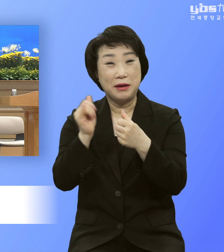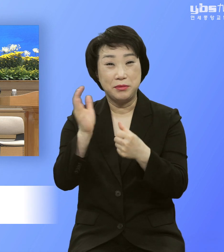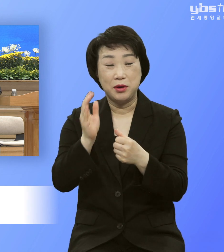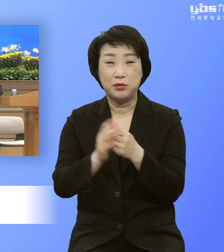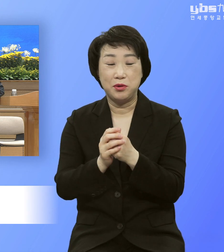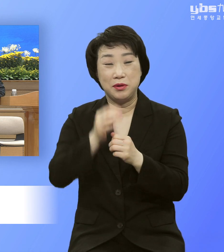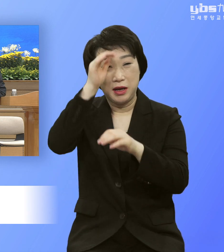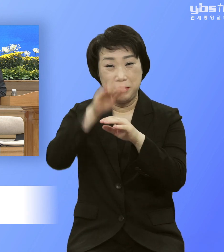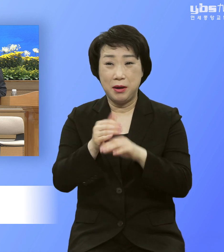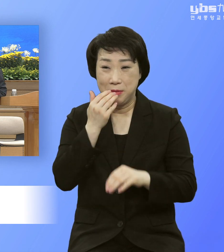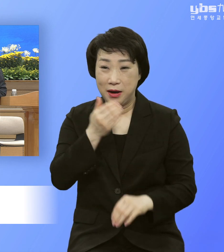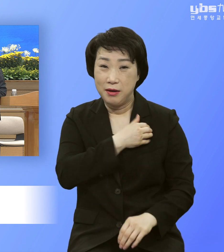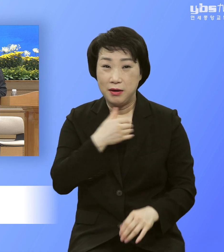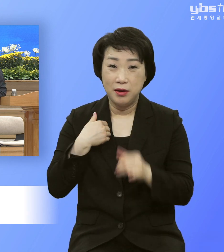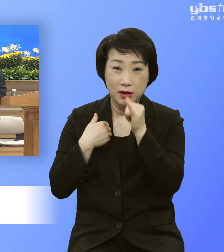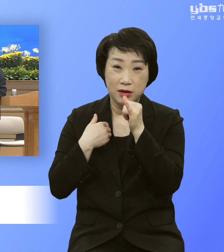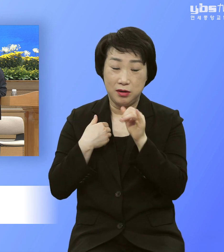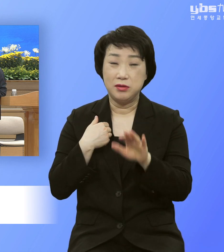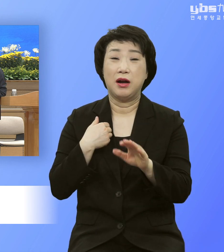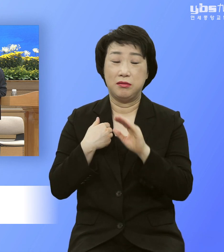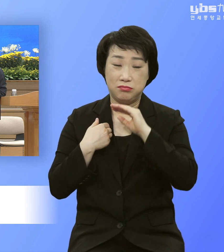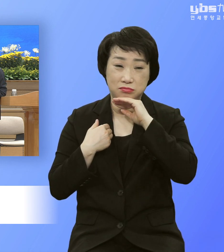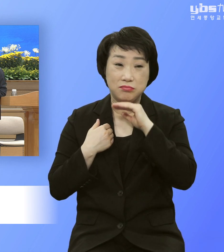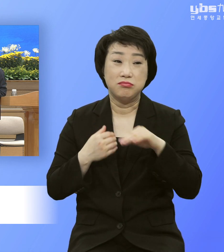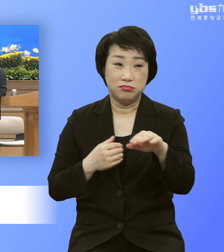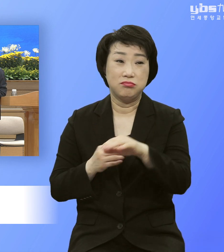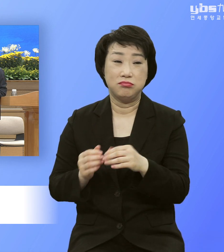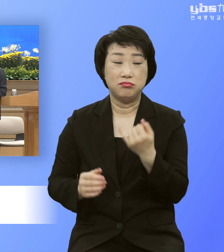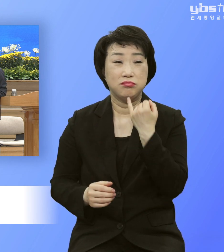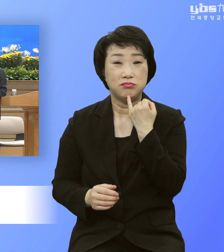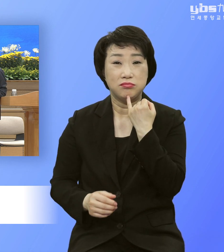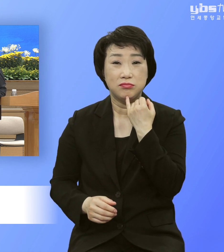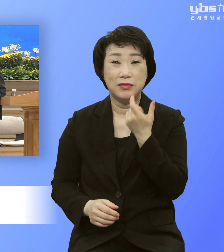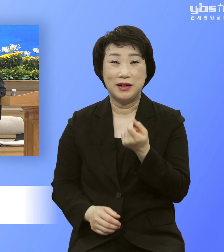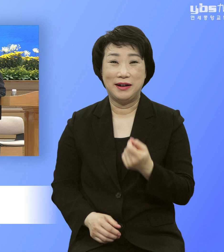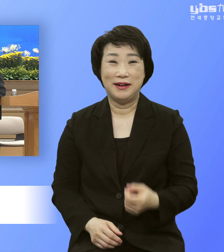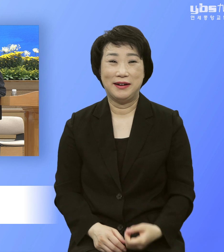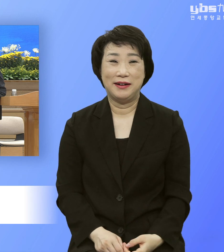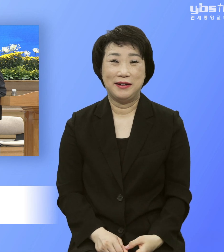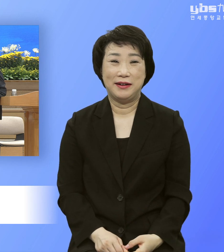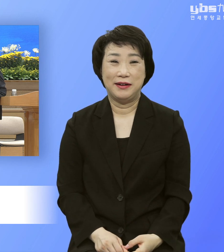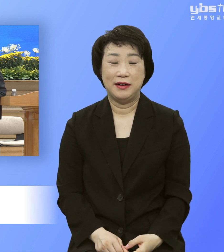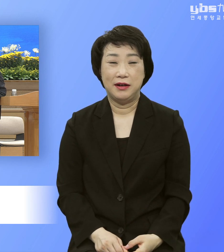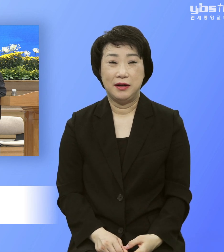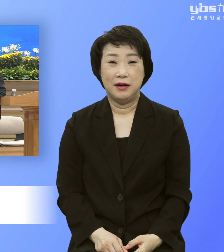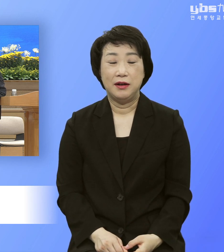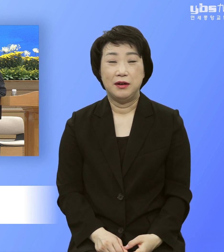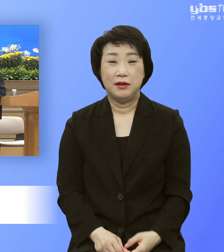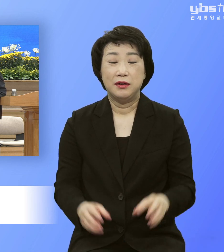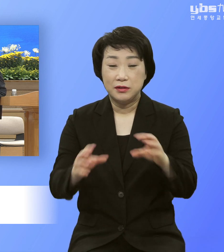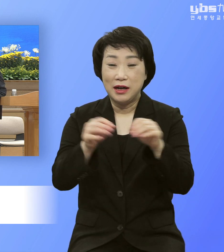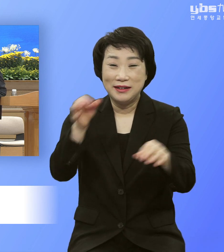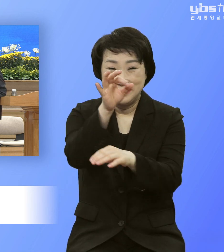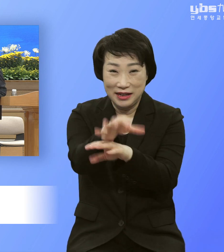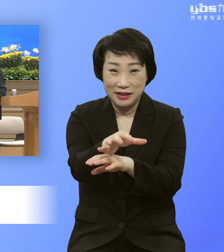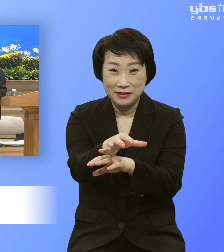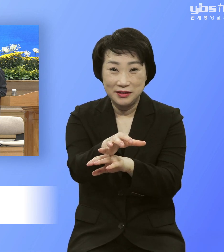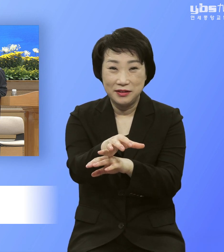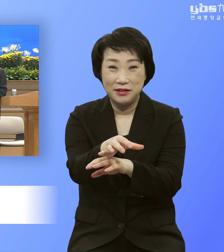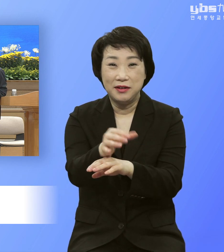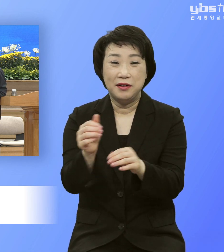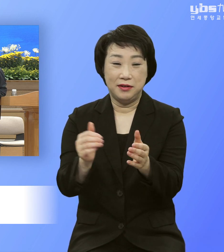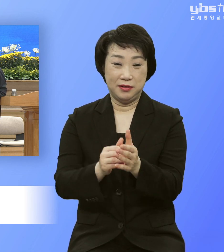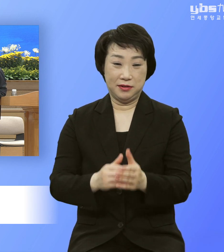그래도 한참 우리 교회가 견디겠다 싶었어요. 여기서 땅을 샀네요.